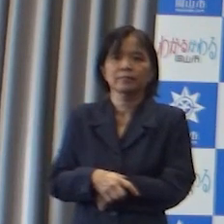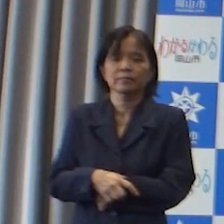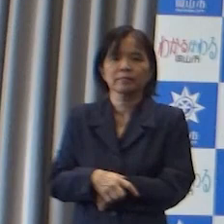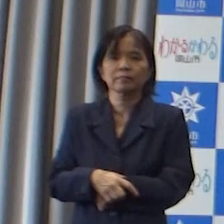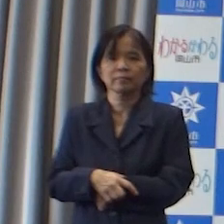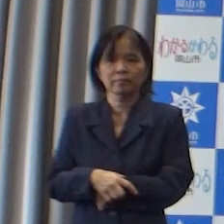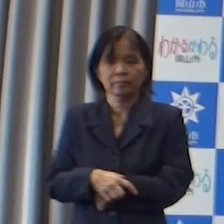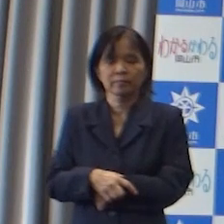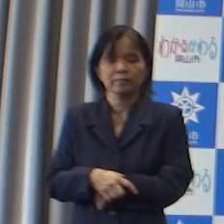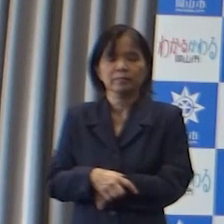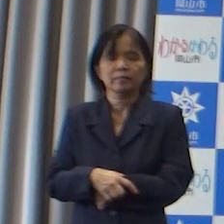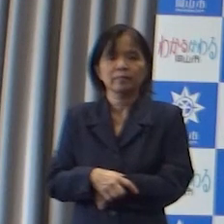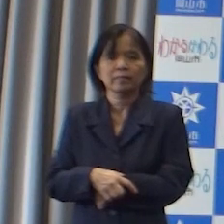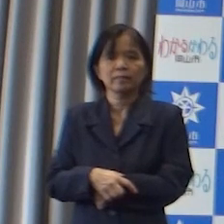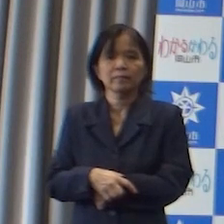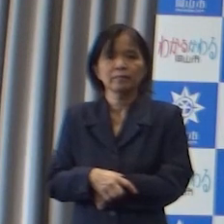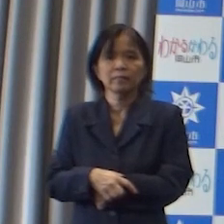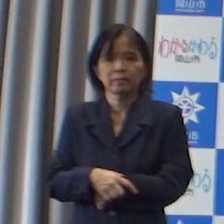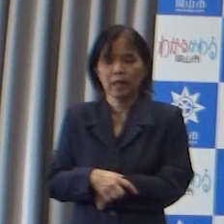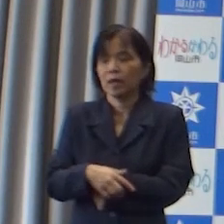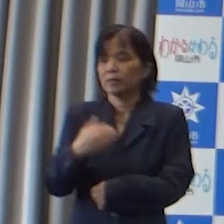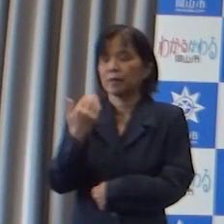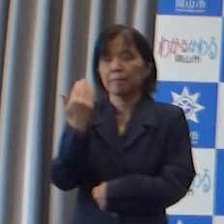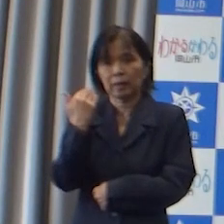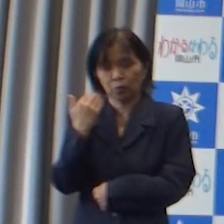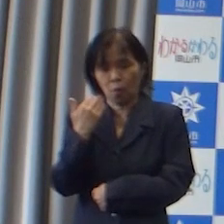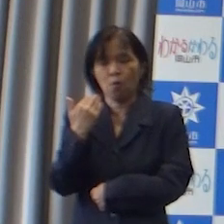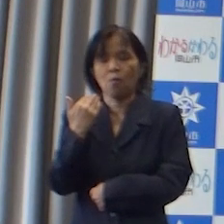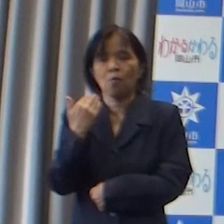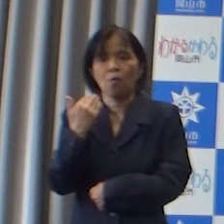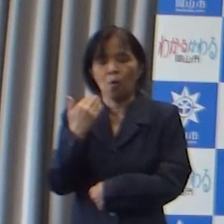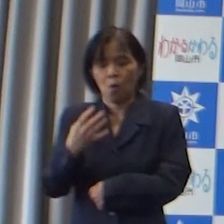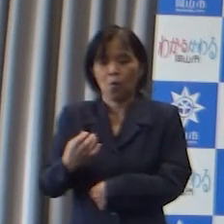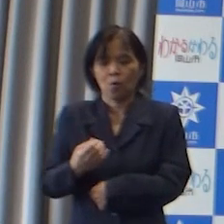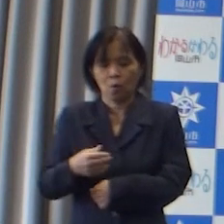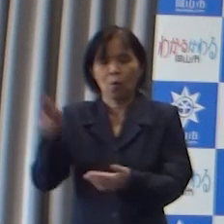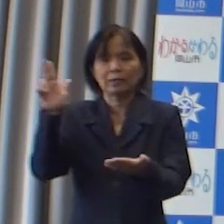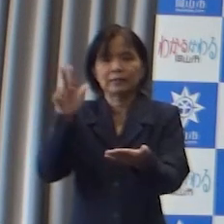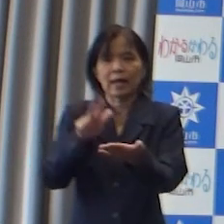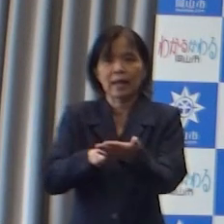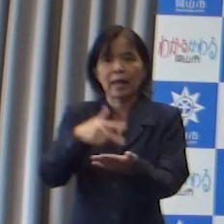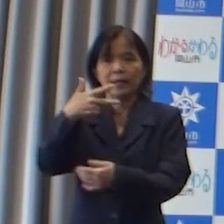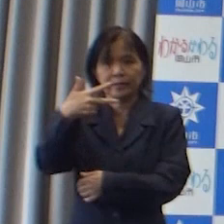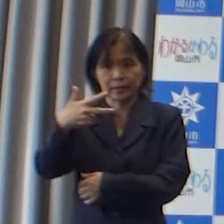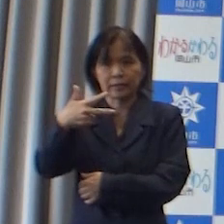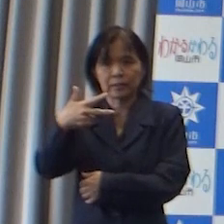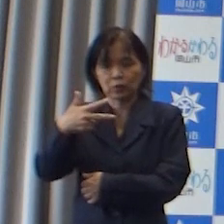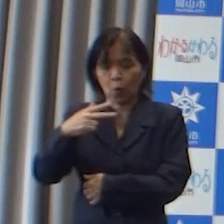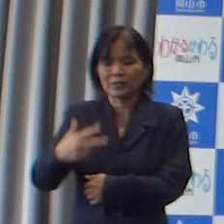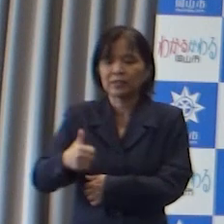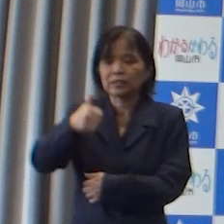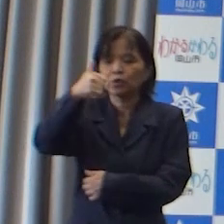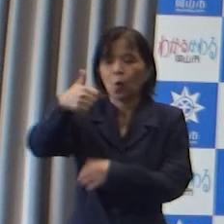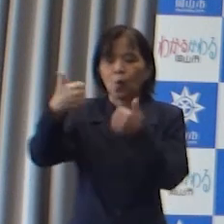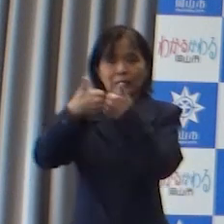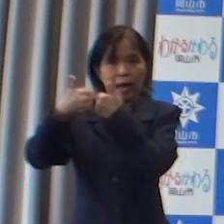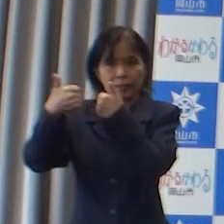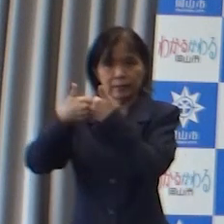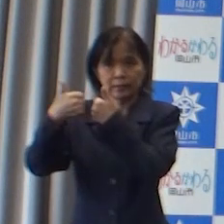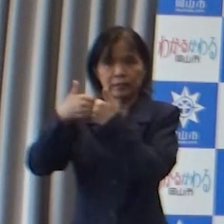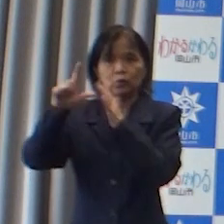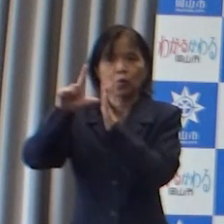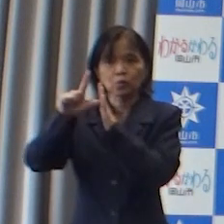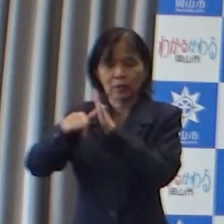で、実は先般の政令市の市長会議で我々の方